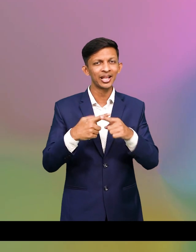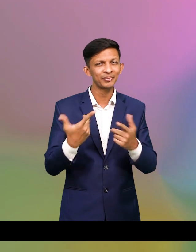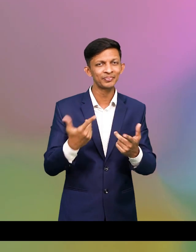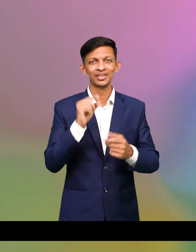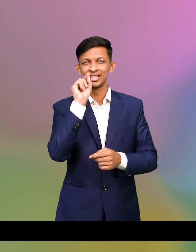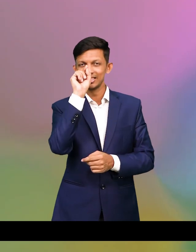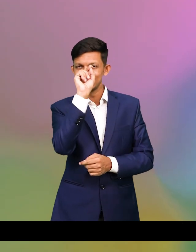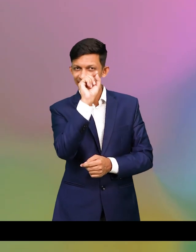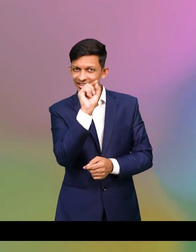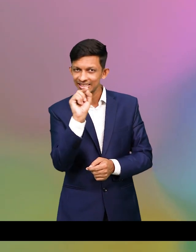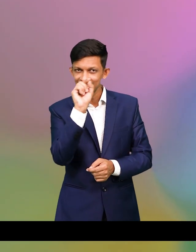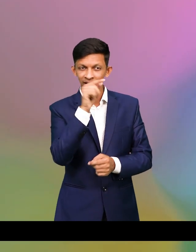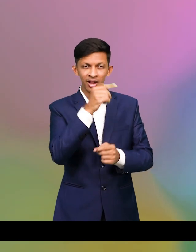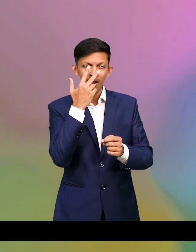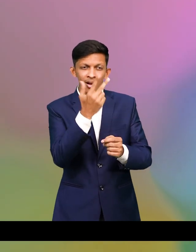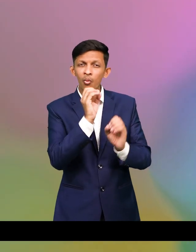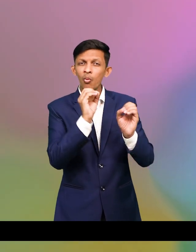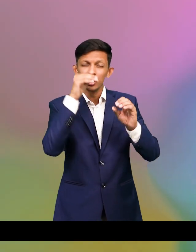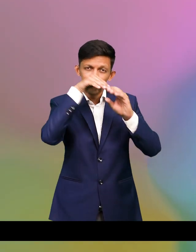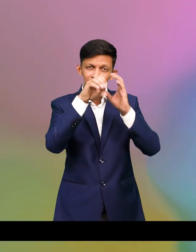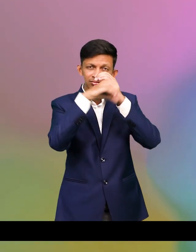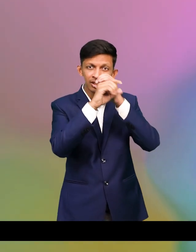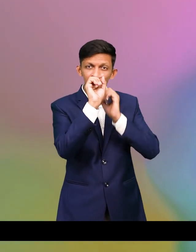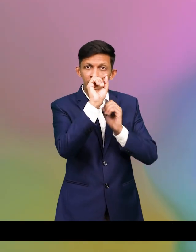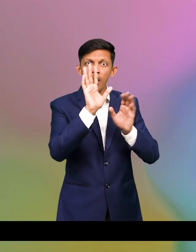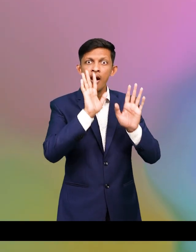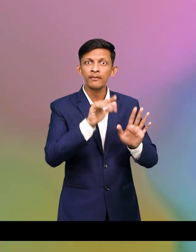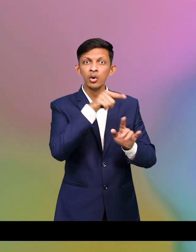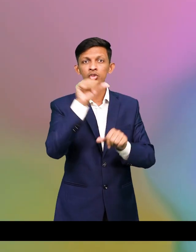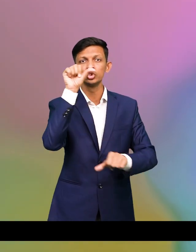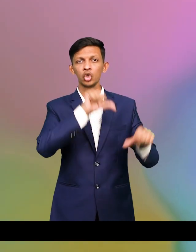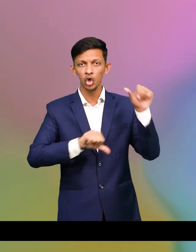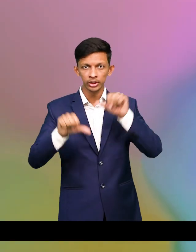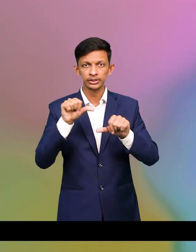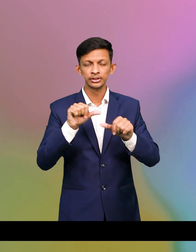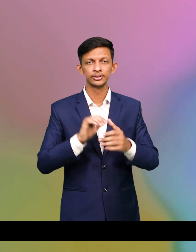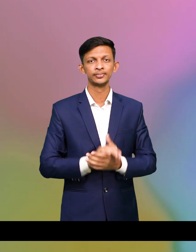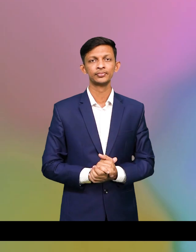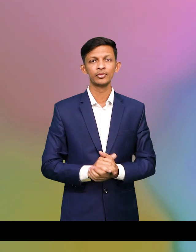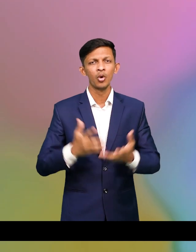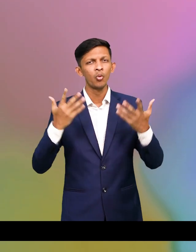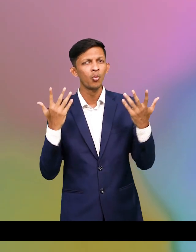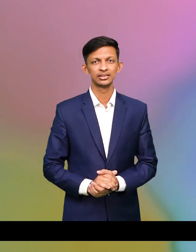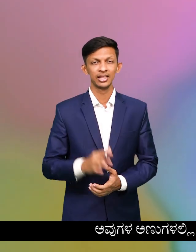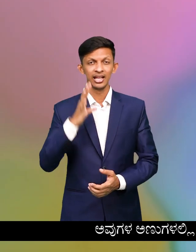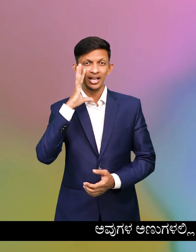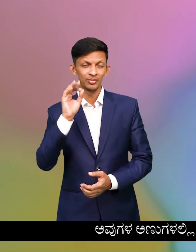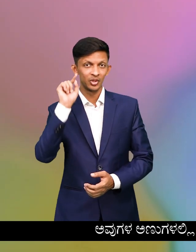ಪರಮಾಣುಗಳು ಮತ್ತು ಅಣುಗಳು. ನಾವು ಅಂಶಗಳನ್ನು ಏಕೆ ಹೆಸರಿಸುತ್ತೇವೆ? ಅಂಶಗಳ ಚಿಹ್ನೆಗಳು. ಅವುಗಳ